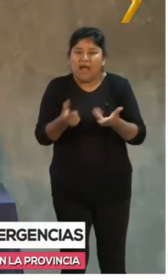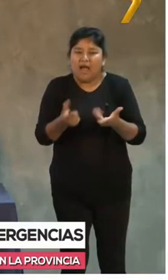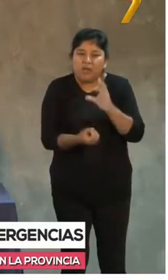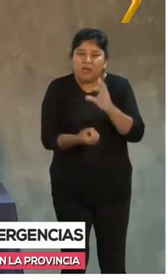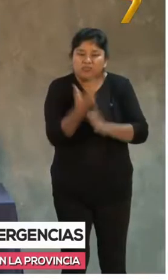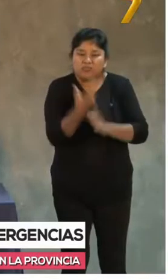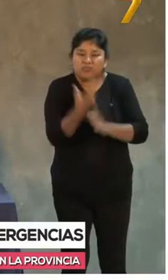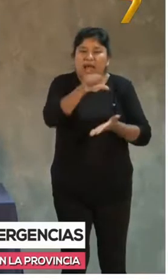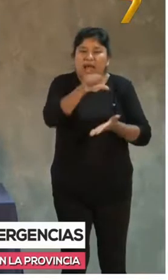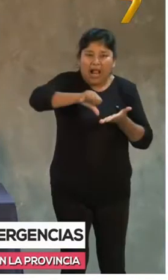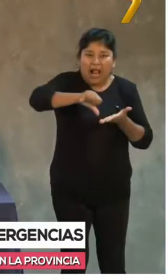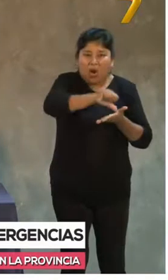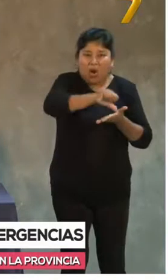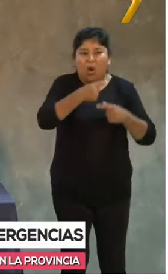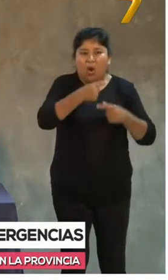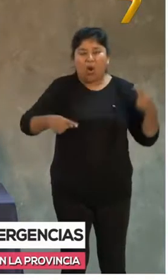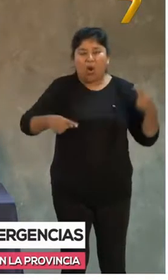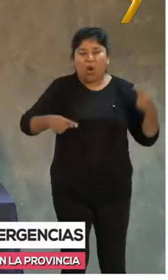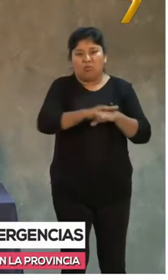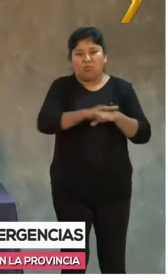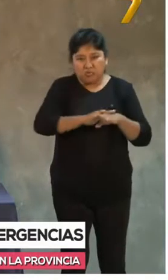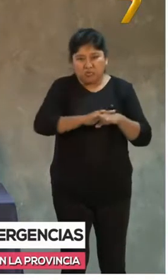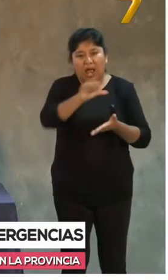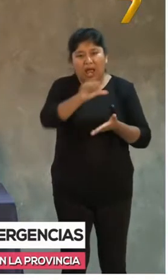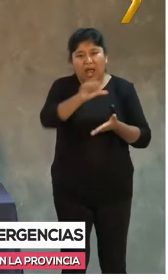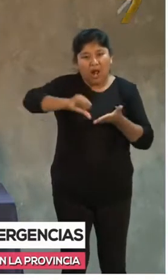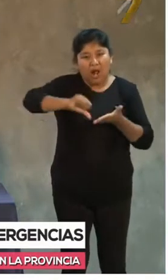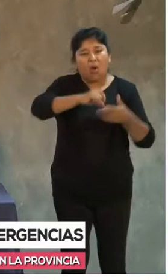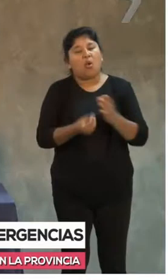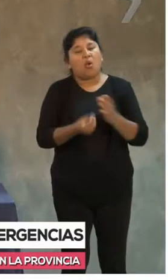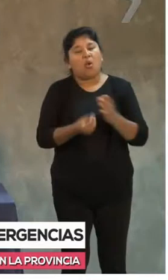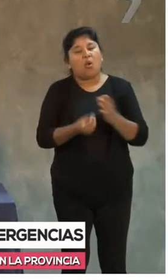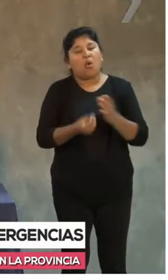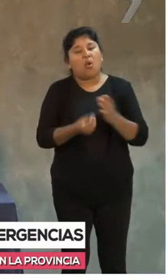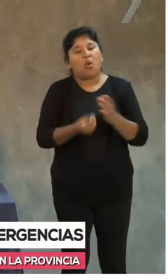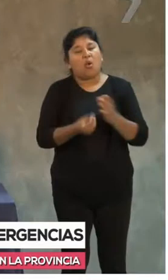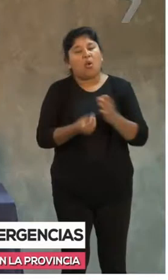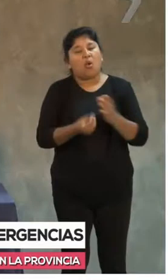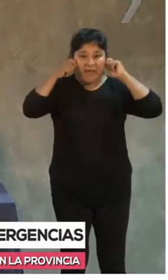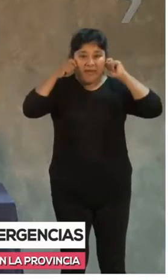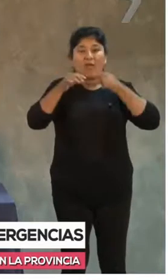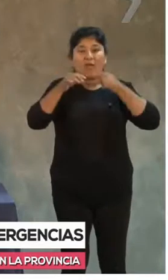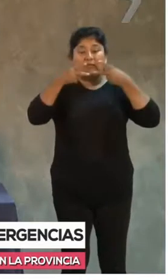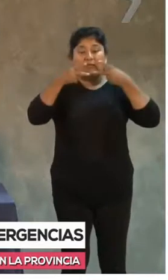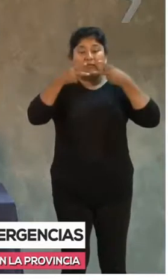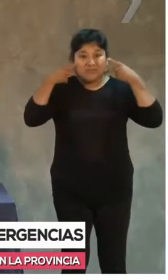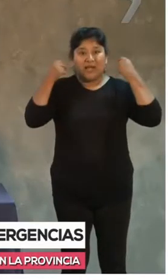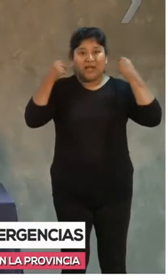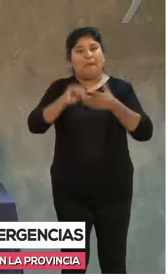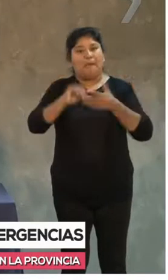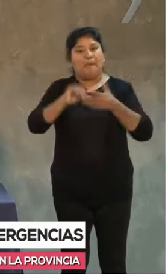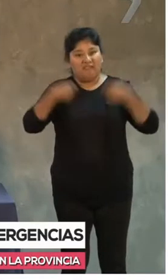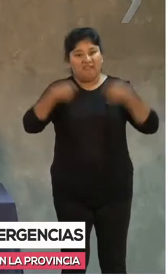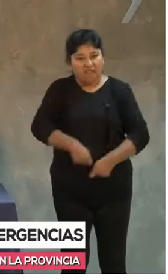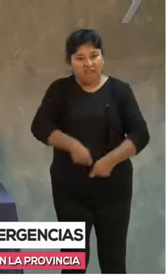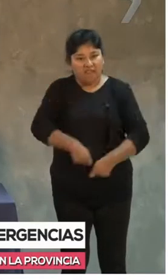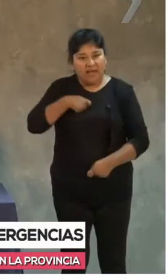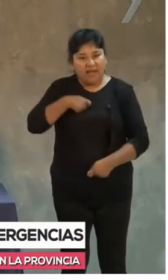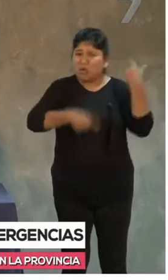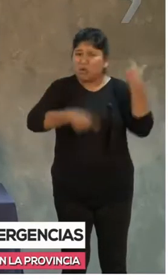a tratar de gestionar de la mejor manera la provisión de todo lo que nos hace falta, el tema barbijos, bata. Estamos